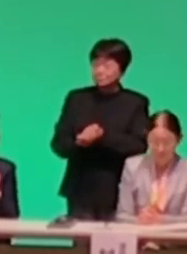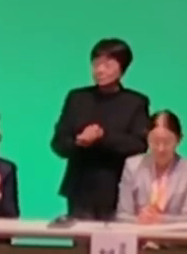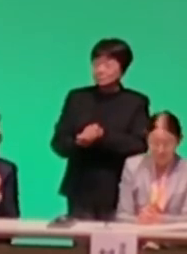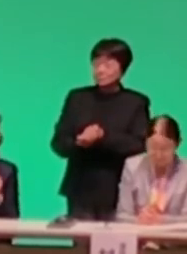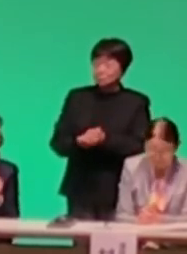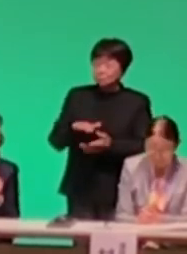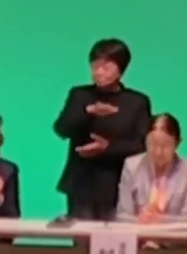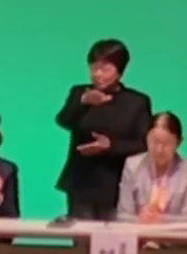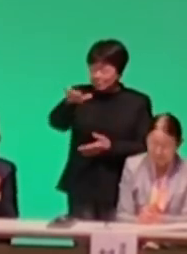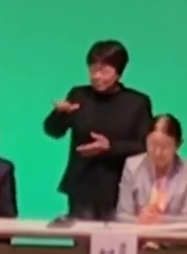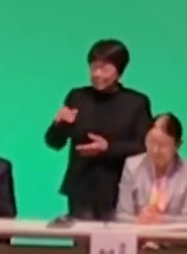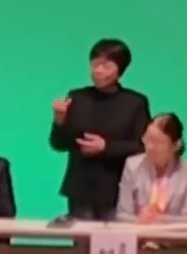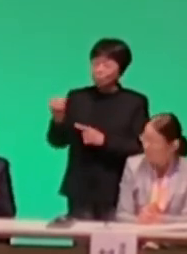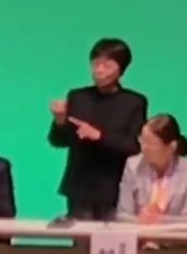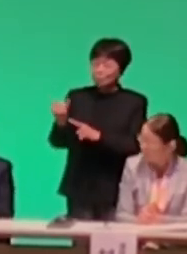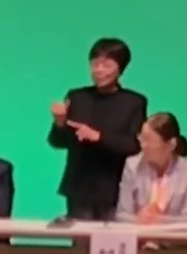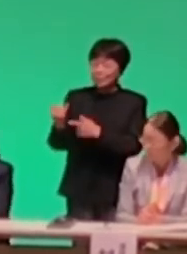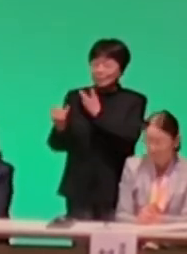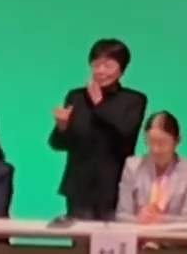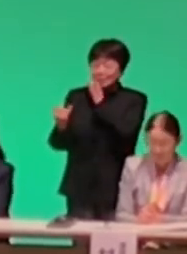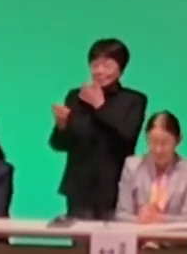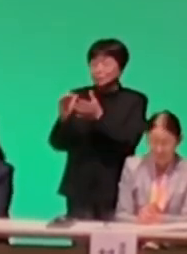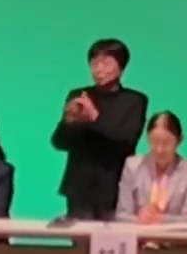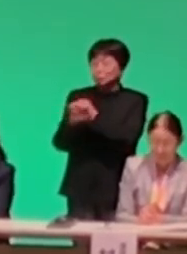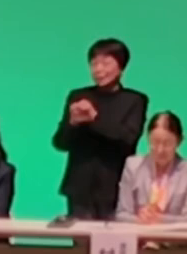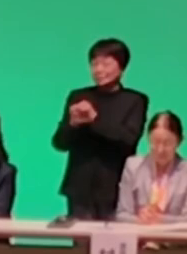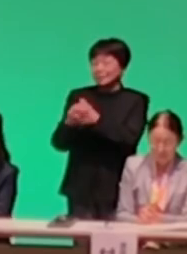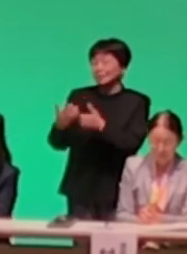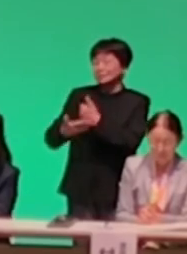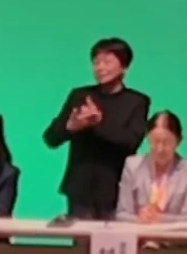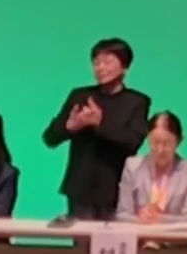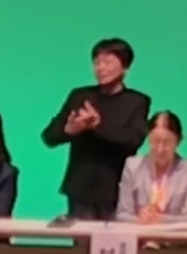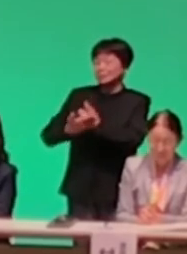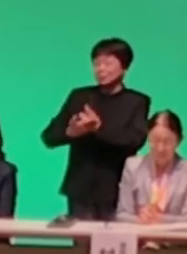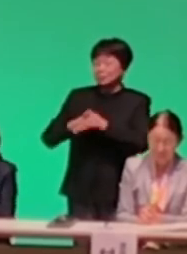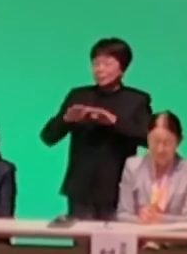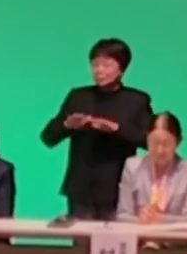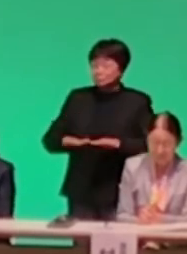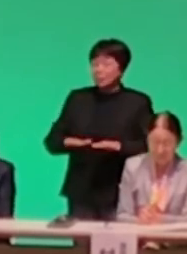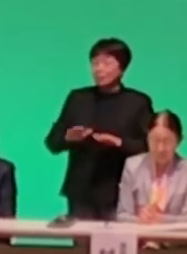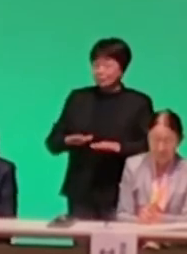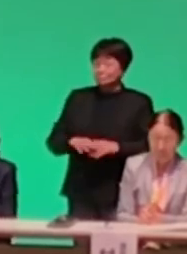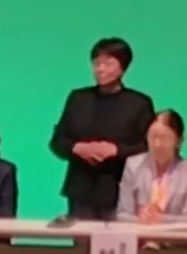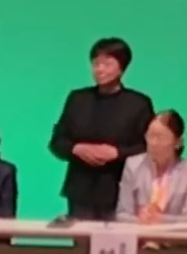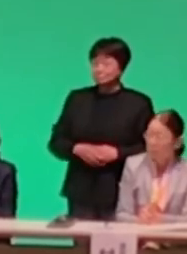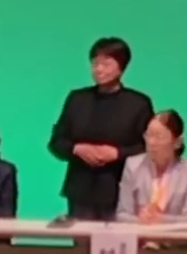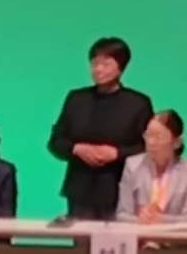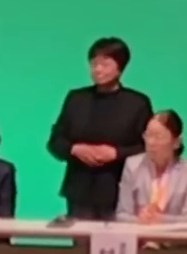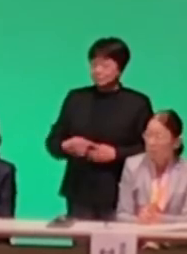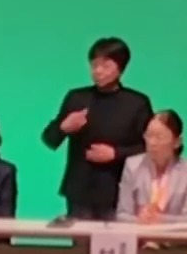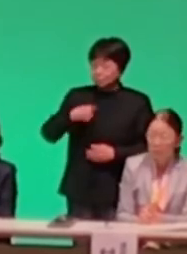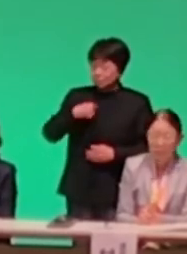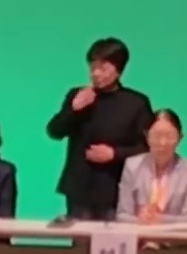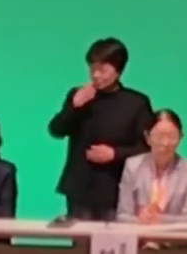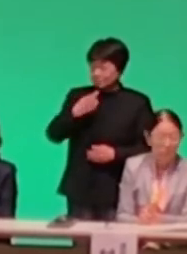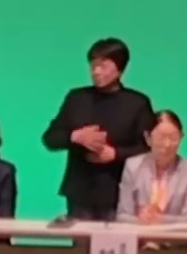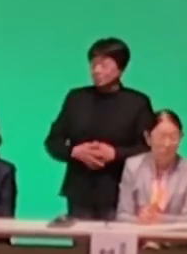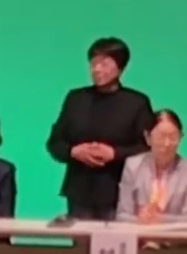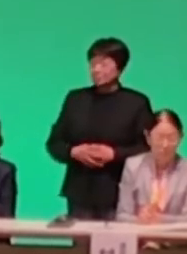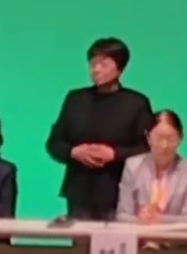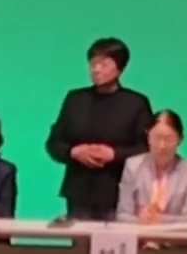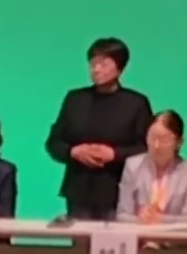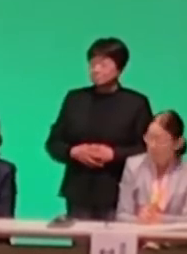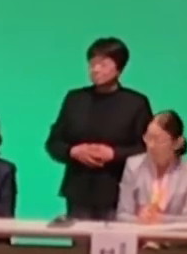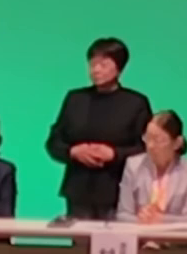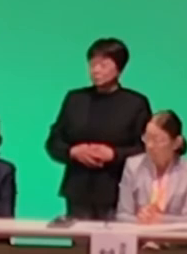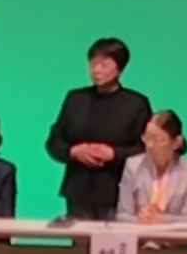ただからって言ってくれる友達が支えてくれたおかげで今日があるんだろうなと思ってます。だから私自身がその彼